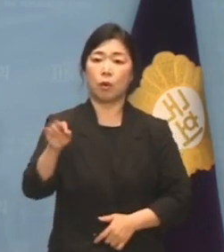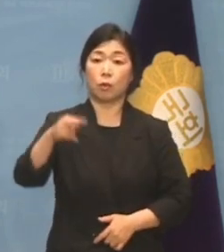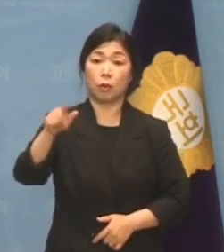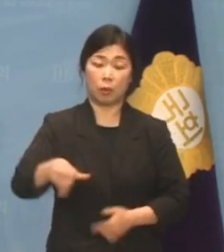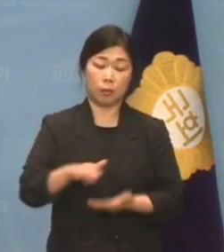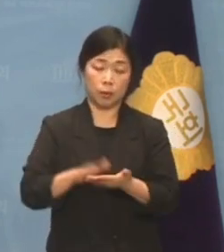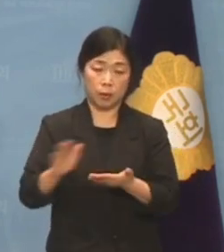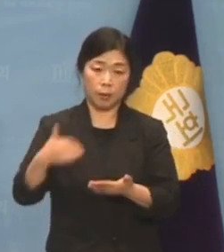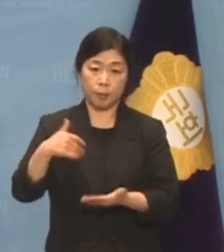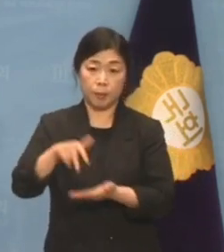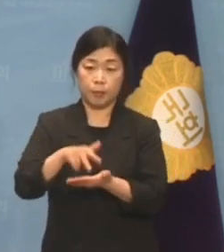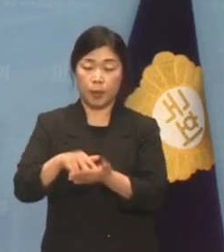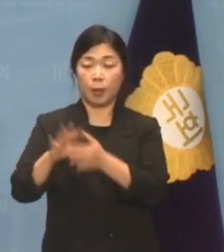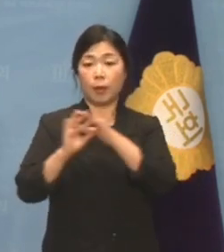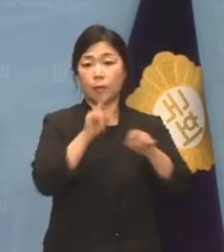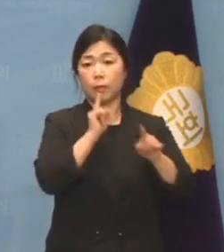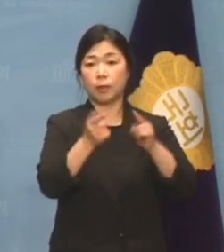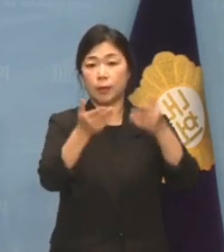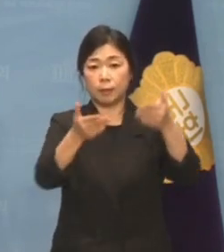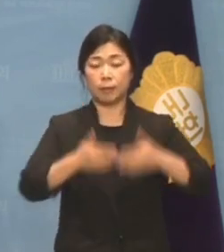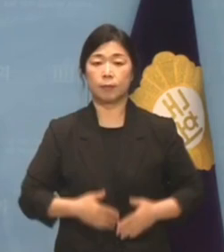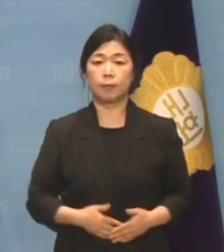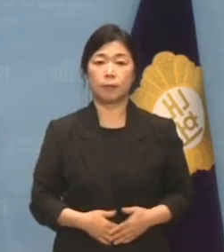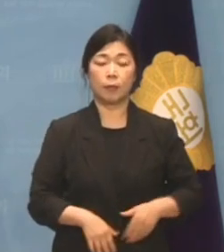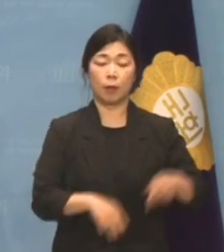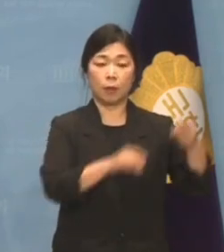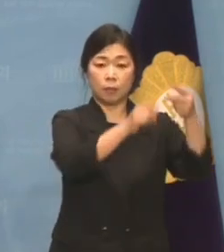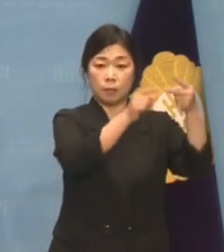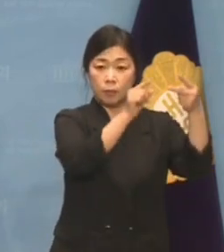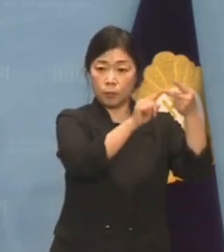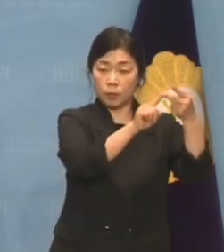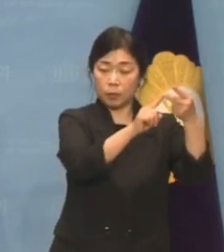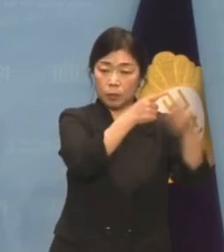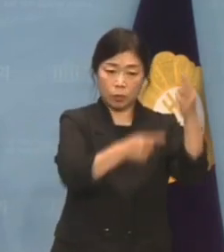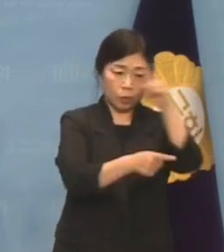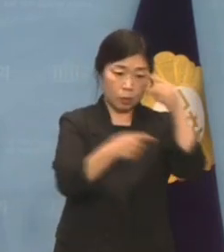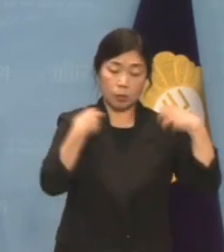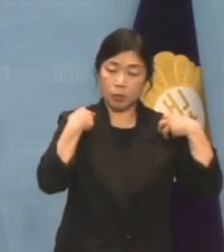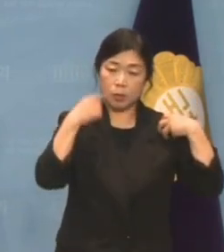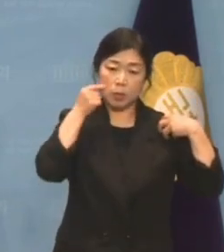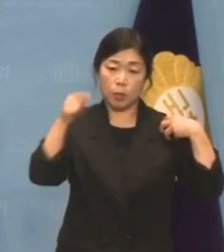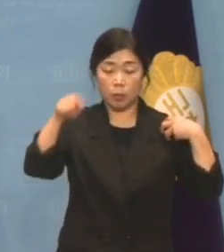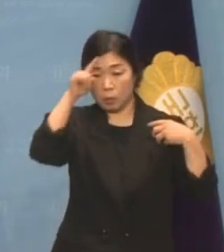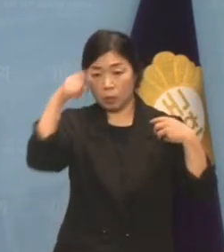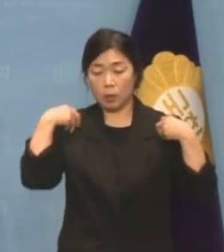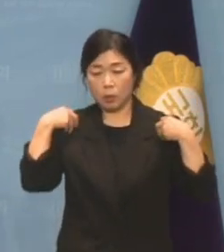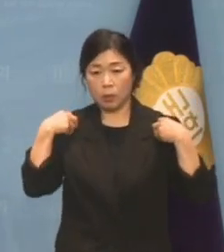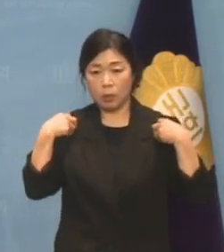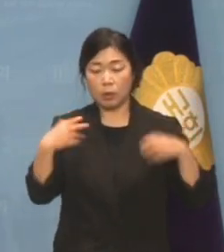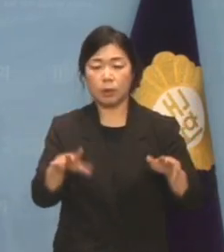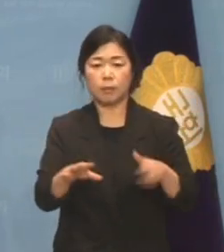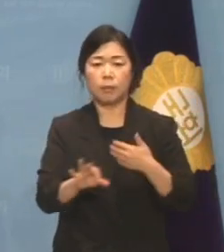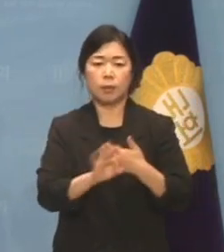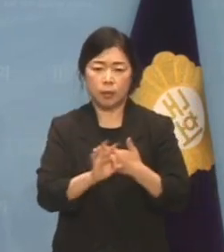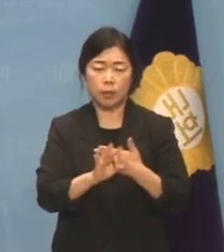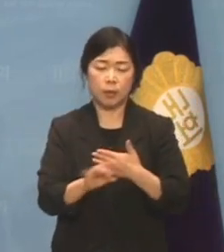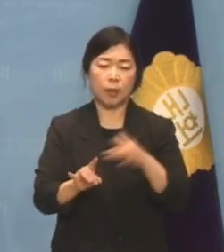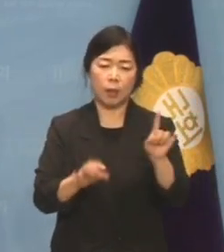저희 입장문 계속해서 읽도록 하겠습니다. 둘째, 윤석열 정부는 일본 정부와 일회성 시찰이